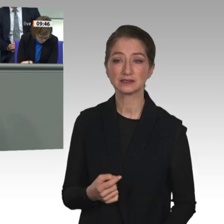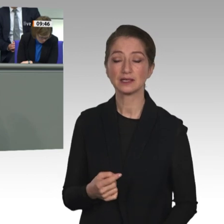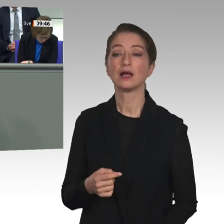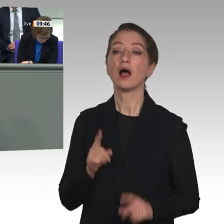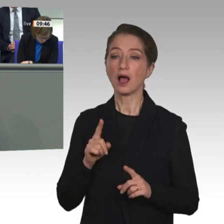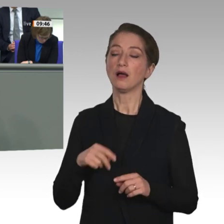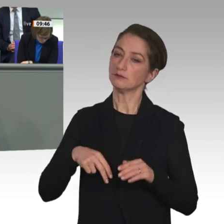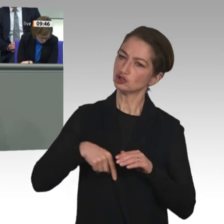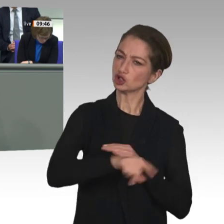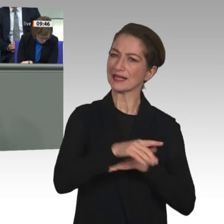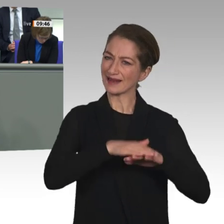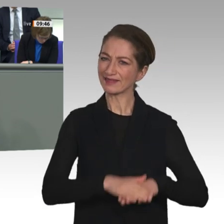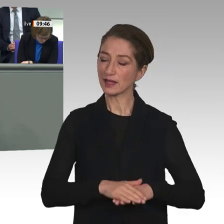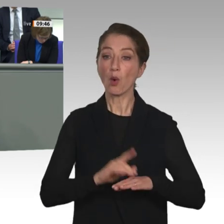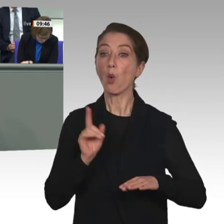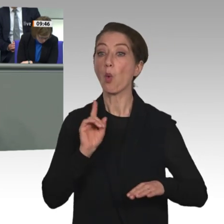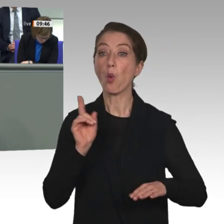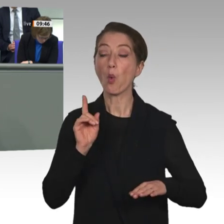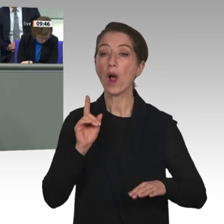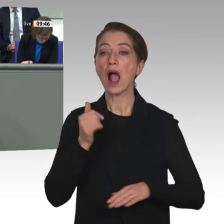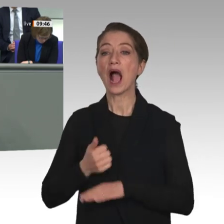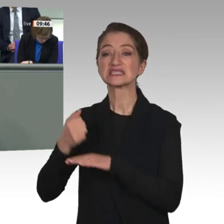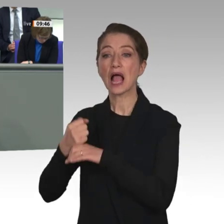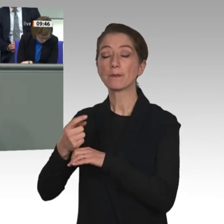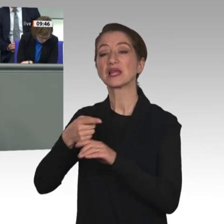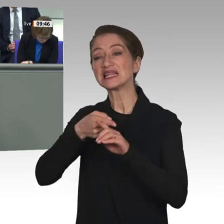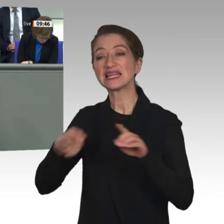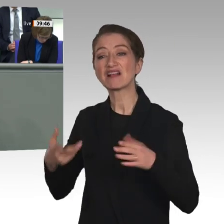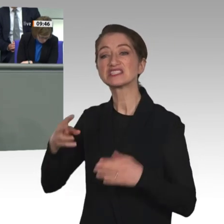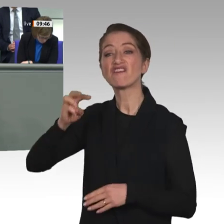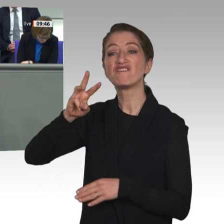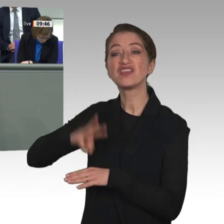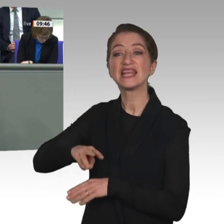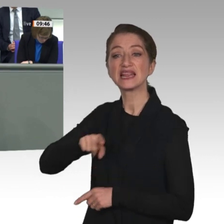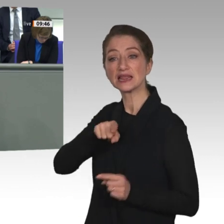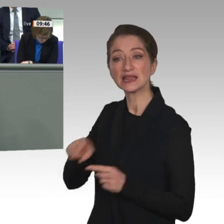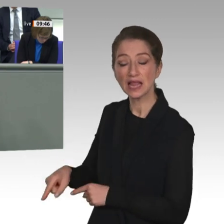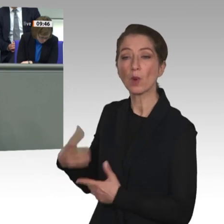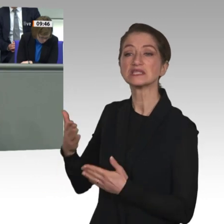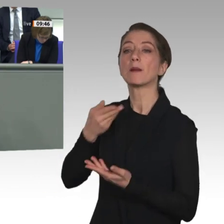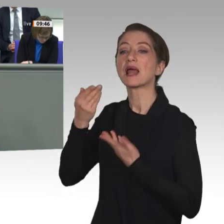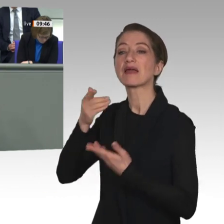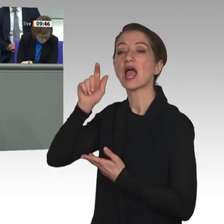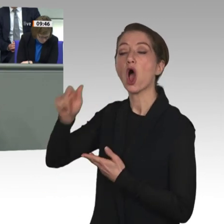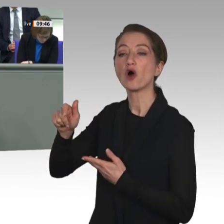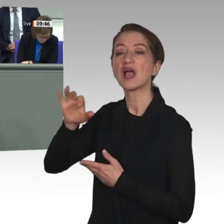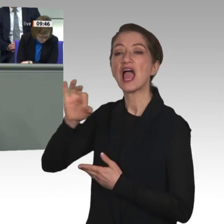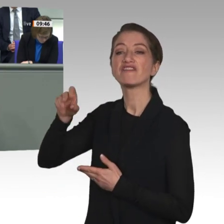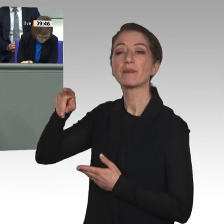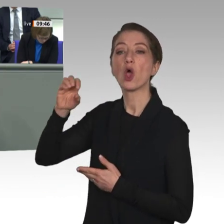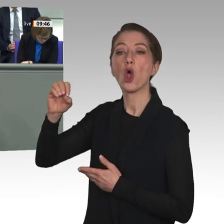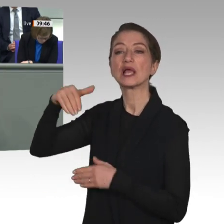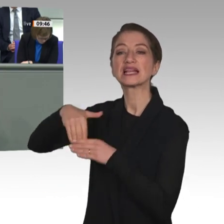gehen, ging er vom Kanzleramt direkt nach Wien als Berater des damaligen FPÖ-Innenministers Kickl. Der